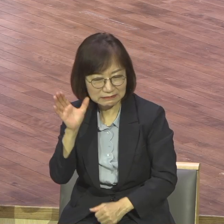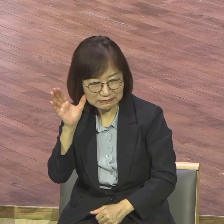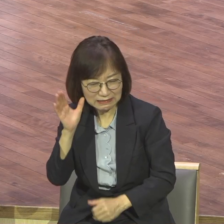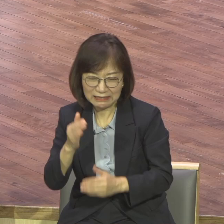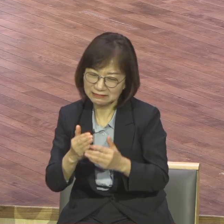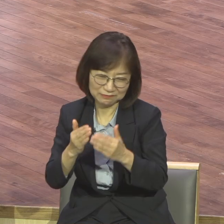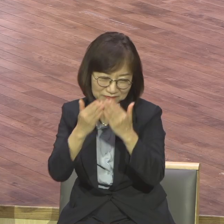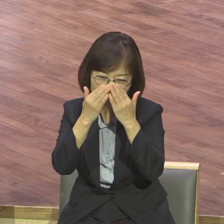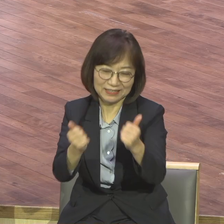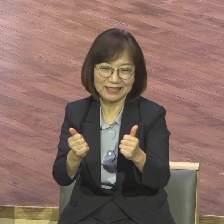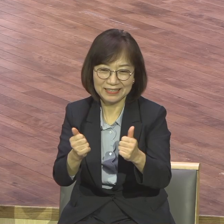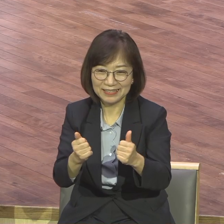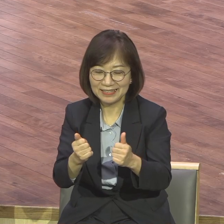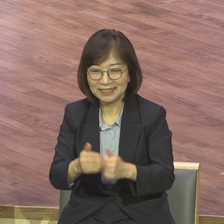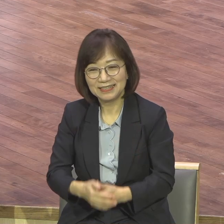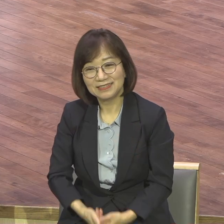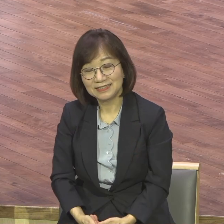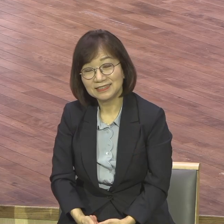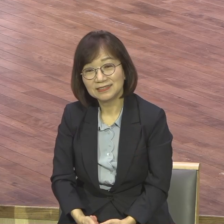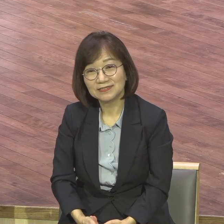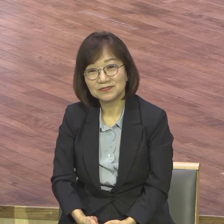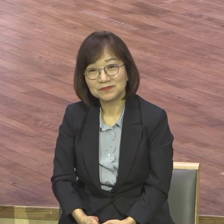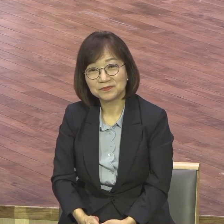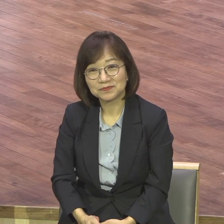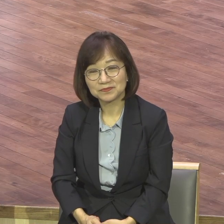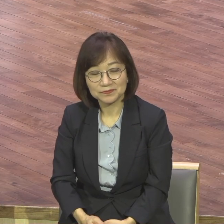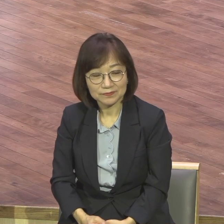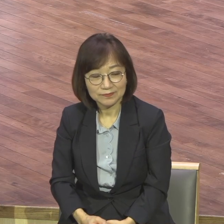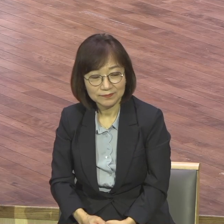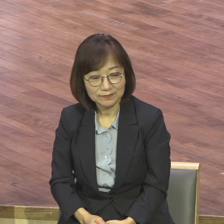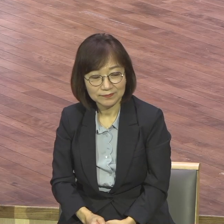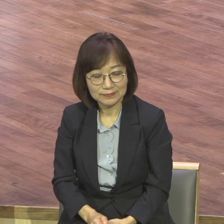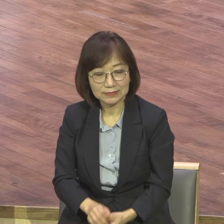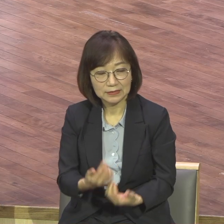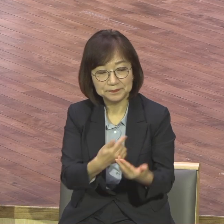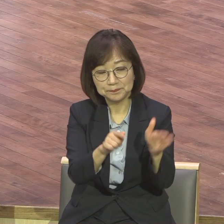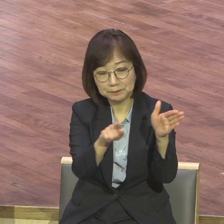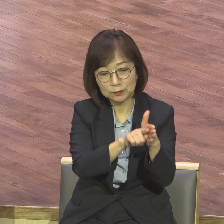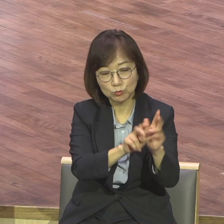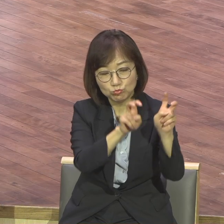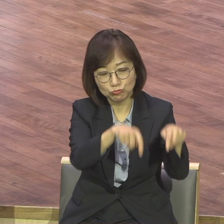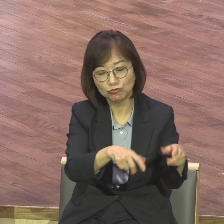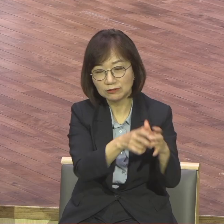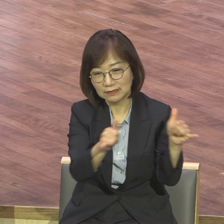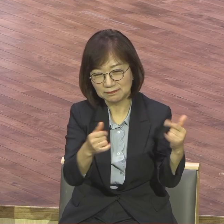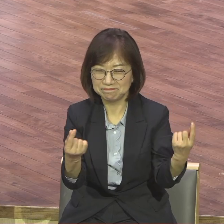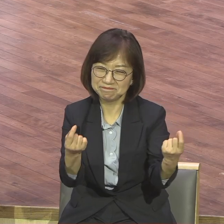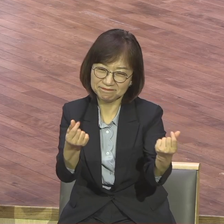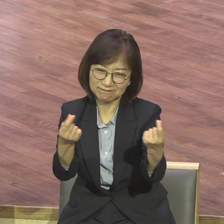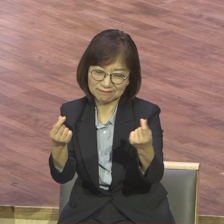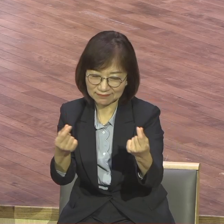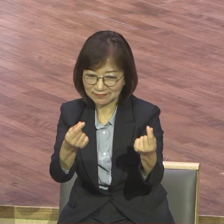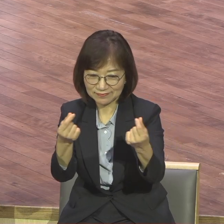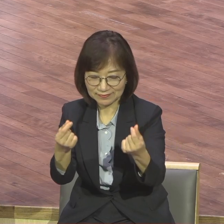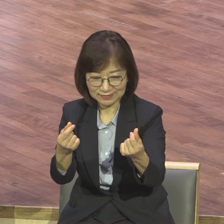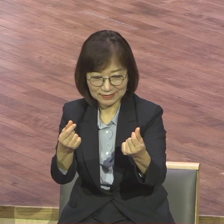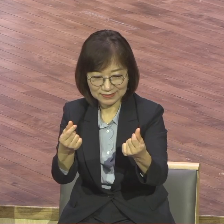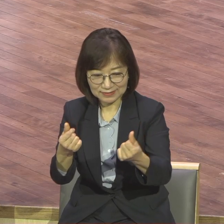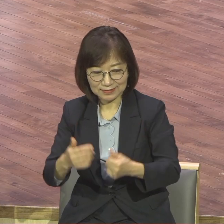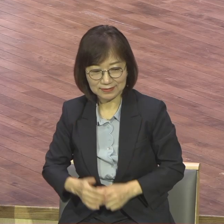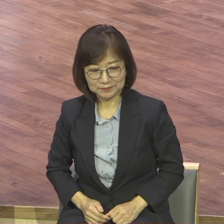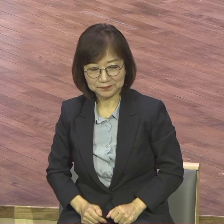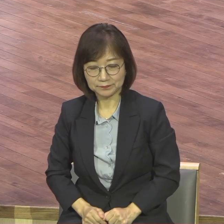서론이야, 전부. 전부 다 이 불신자들 수준이라니까. 그런데